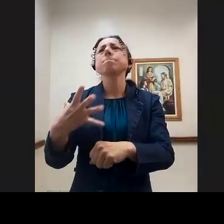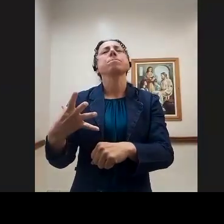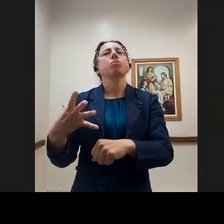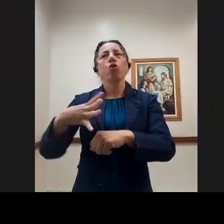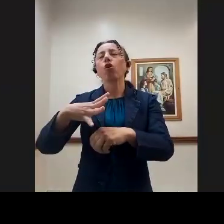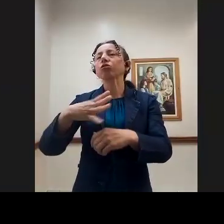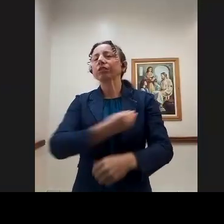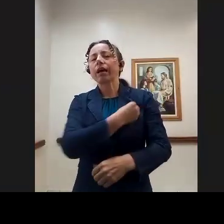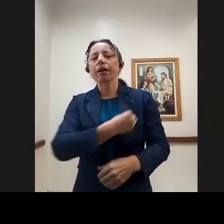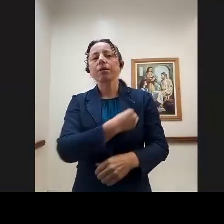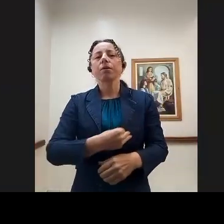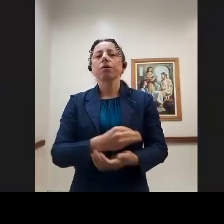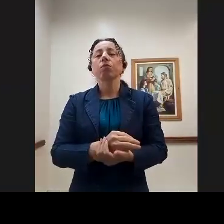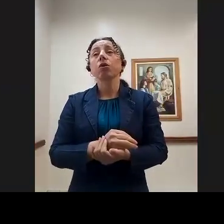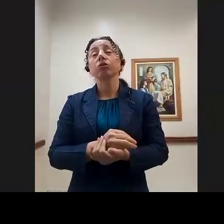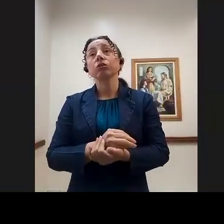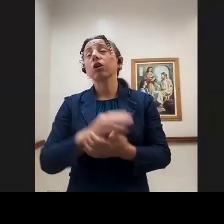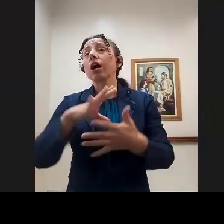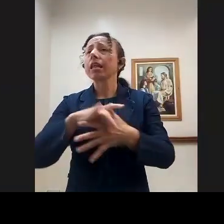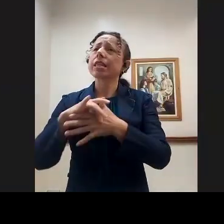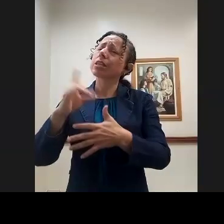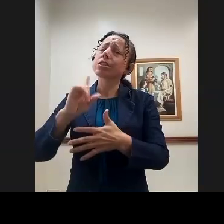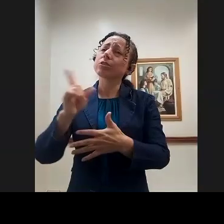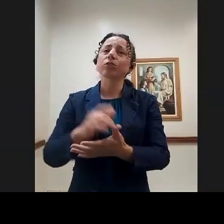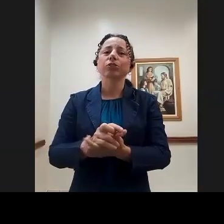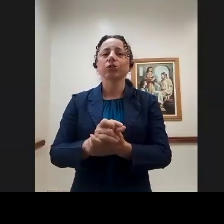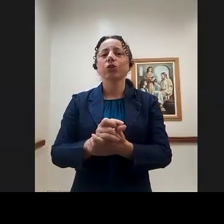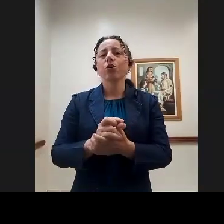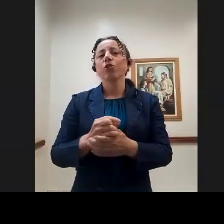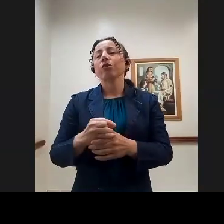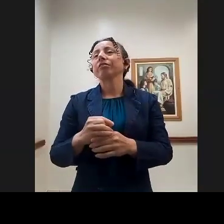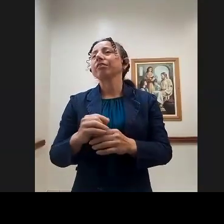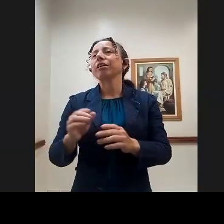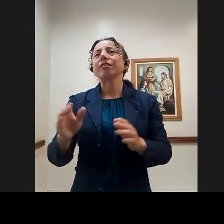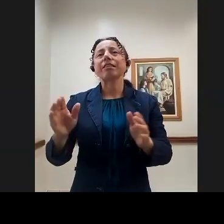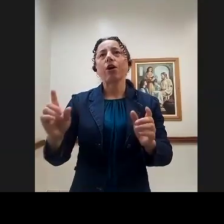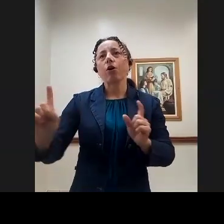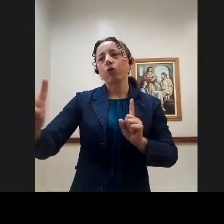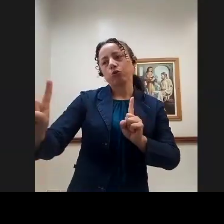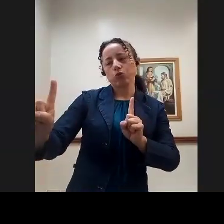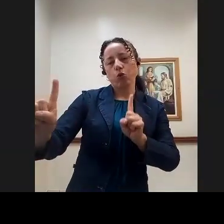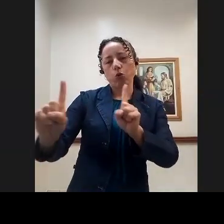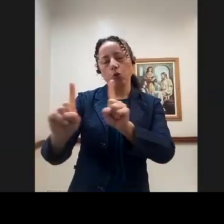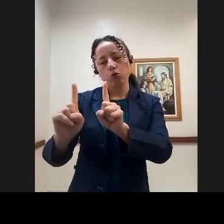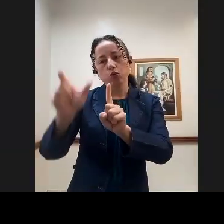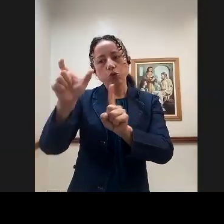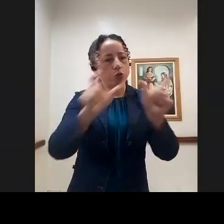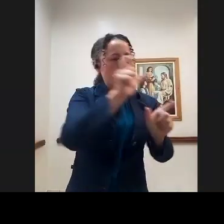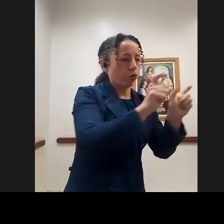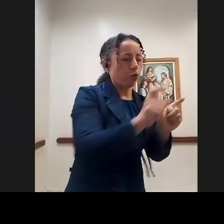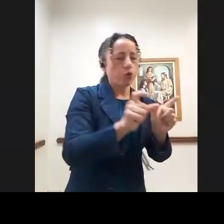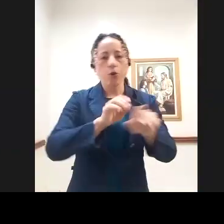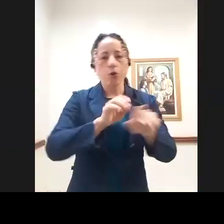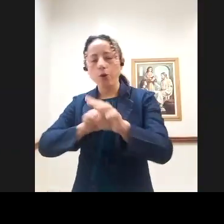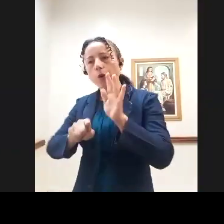muito minha vida. Eu acho que essa é a diferença da igreja. Um ajuda o outro. Joseph Smith viu Deus e Jesus Cristo naquele bosque.